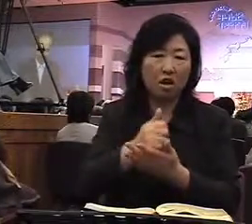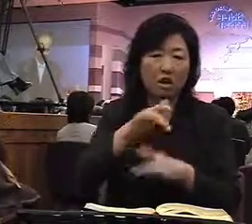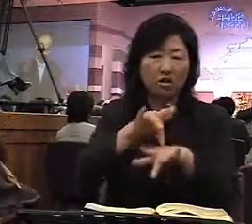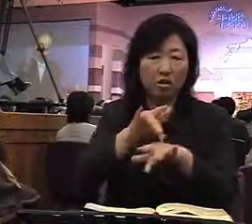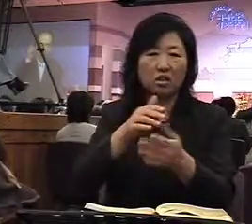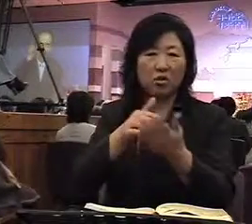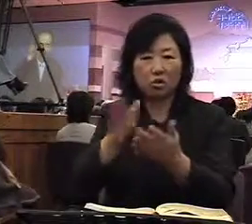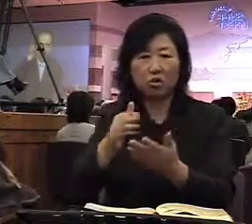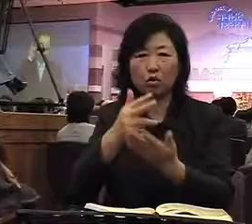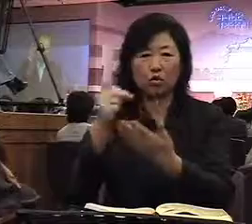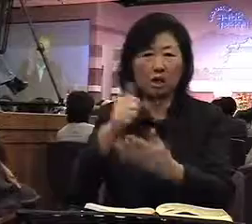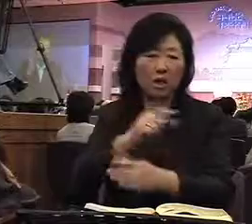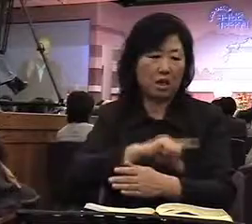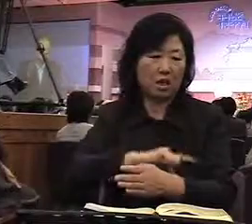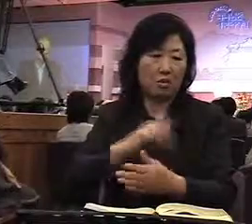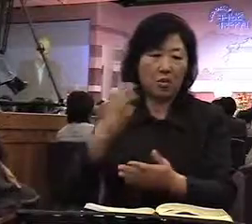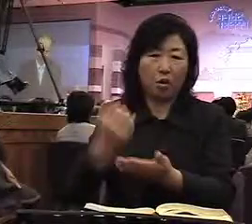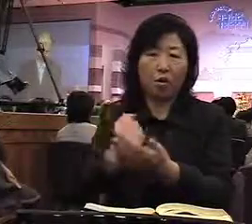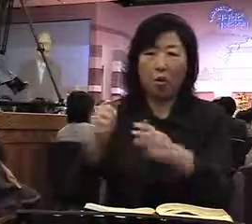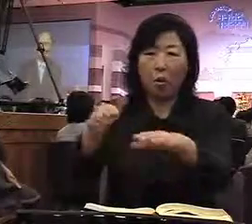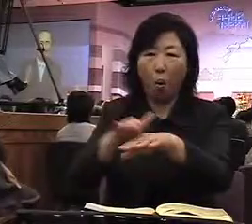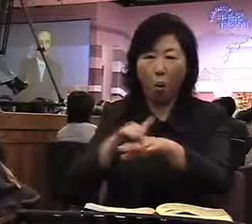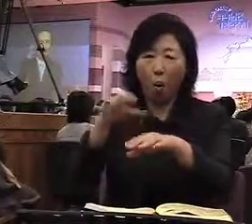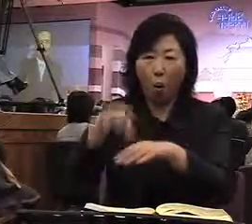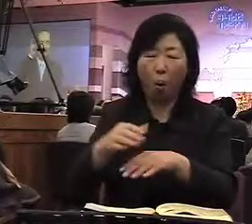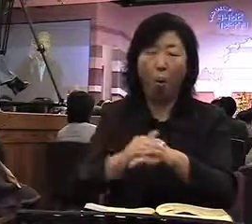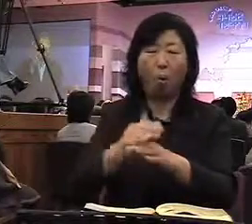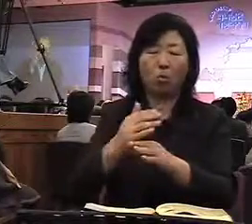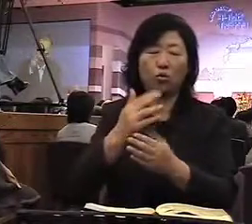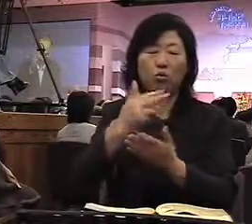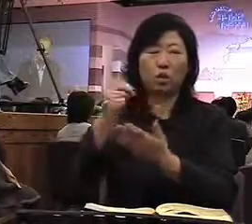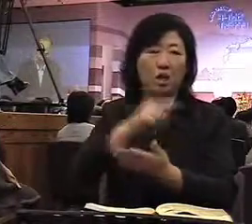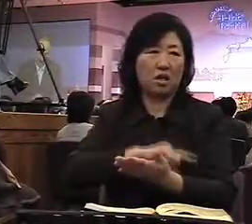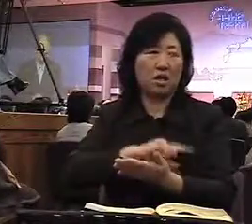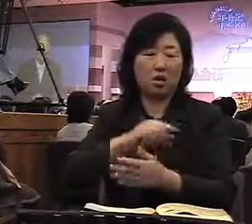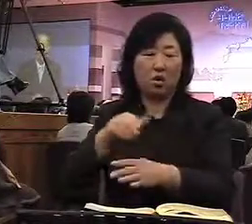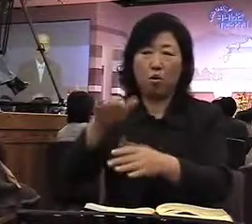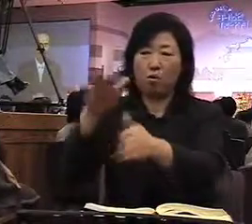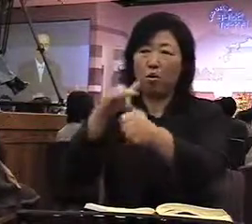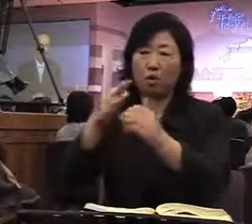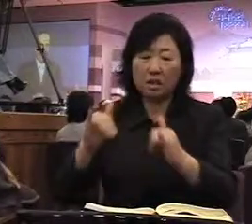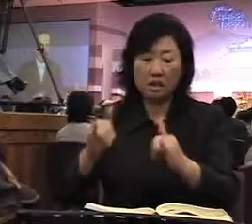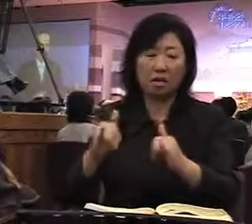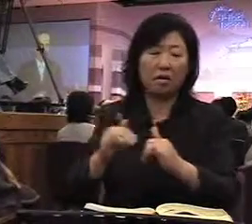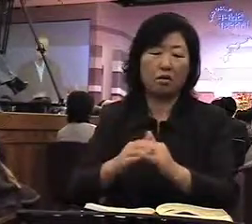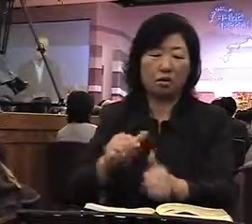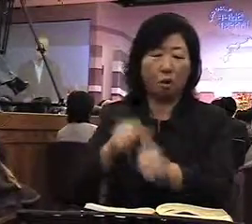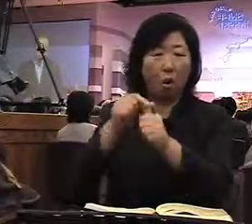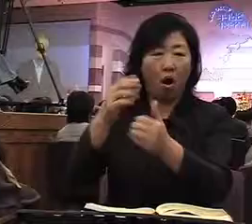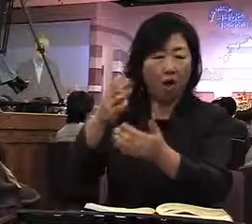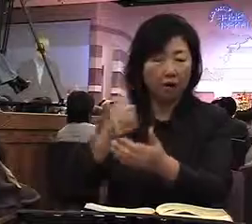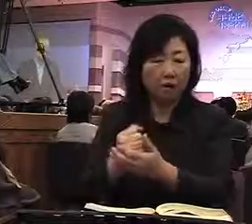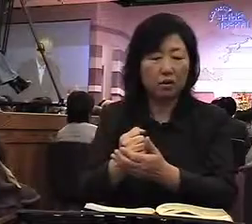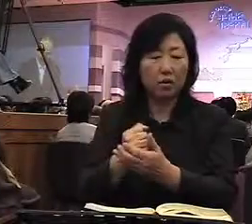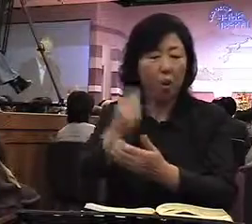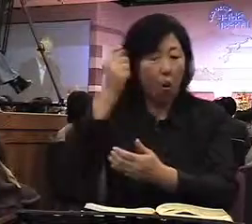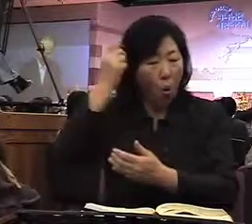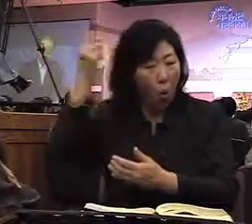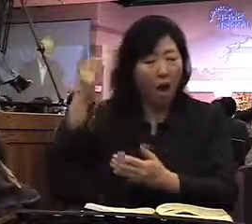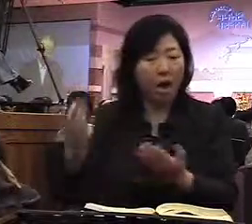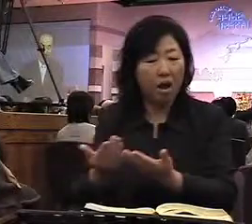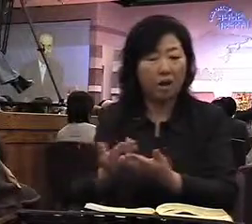쫓아내고 주의 이름으로 모인 곳에는 그대 주님도 계시고 주의 이름을 부르는 자는 구원도 받고 위대한 이름입니다. 요한복음